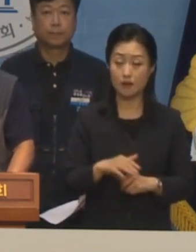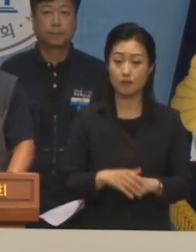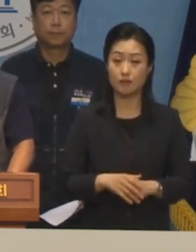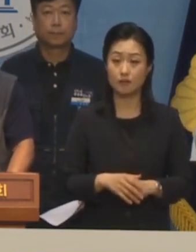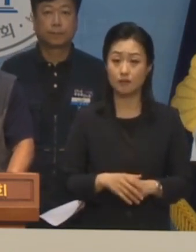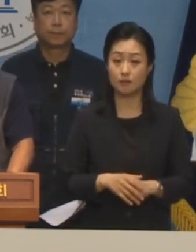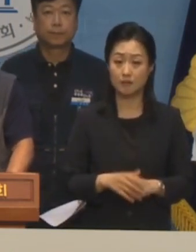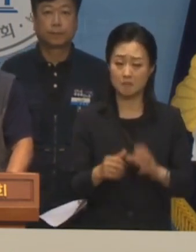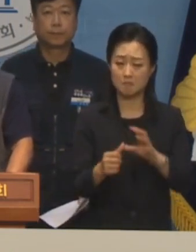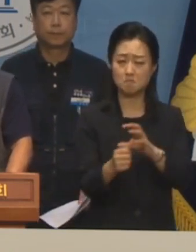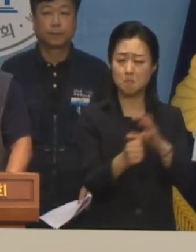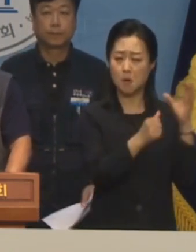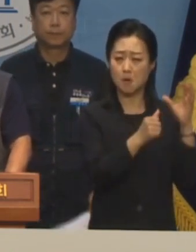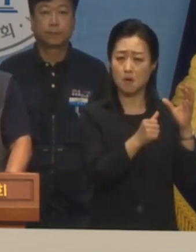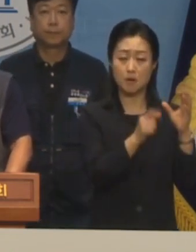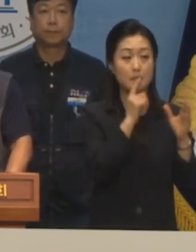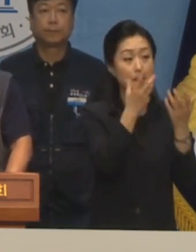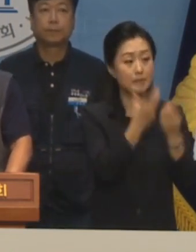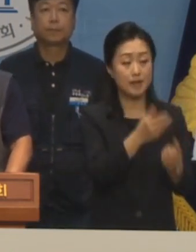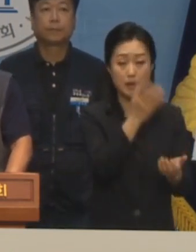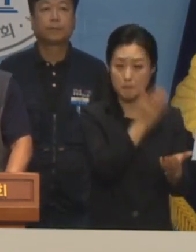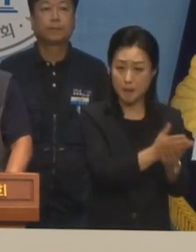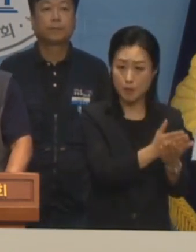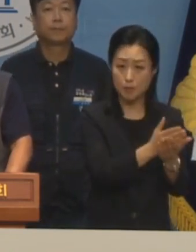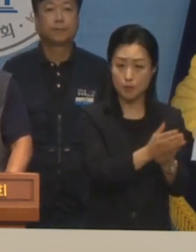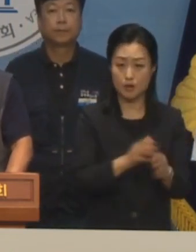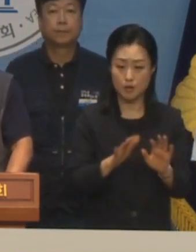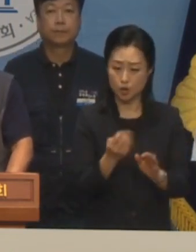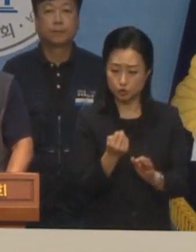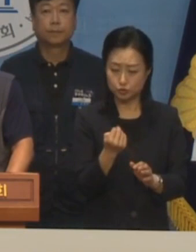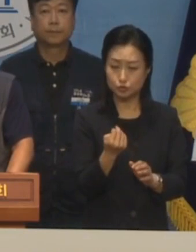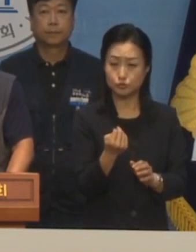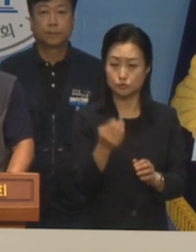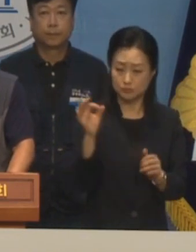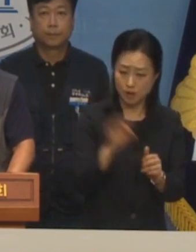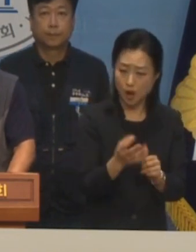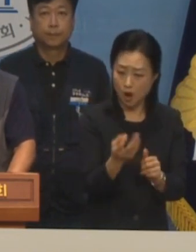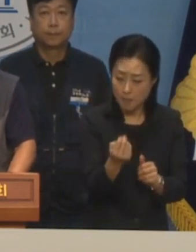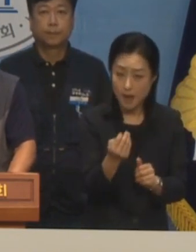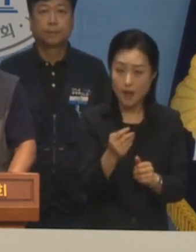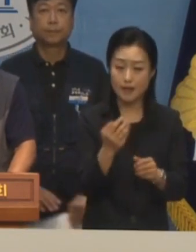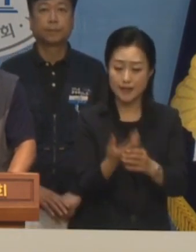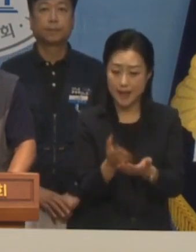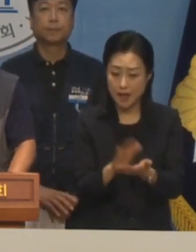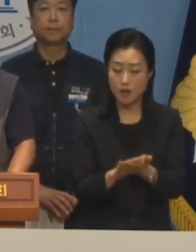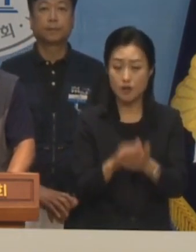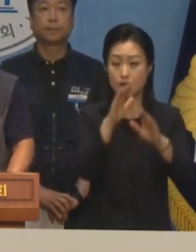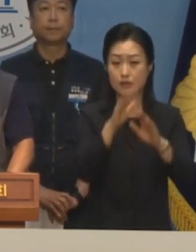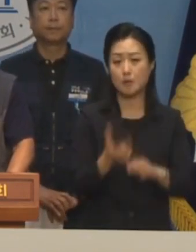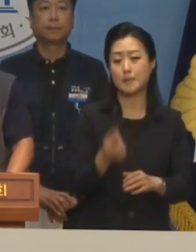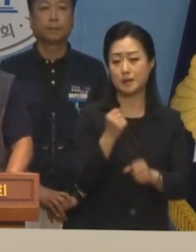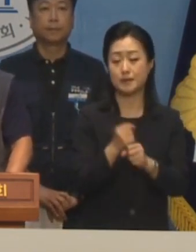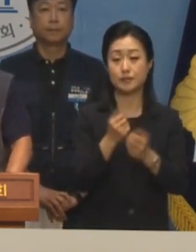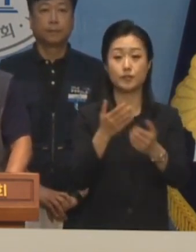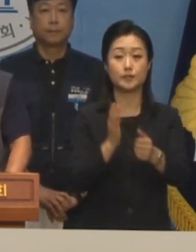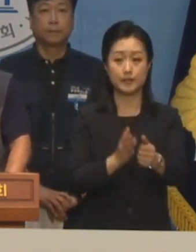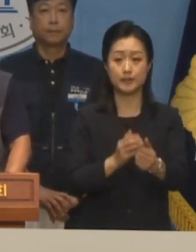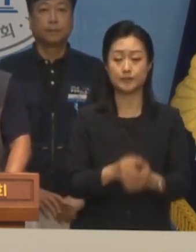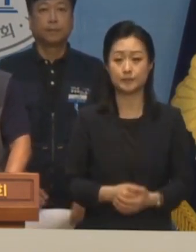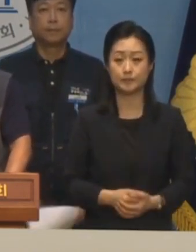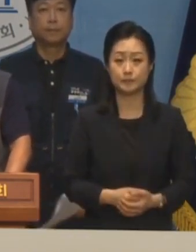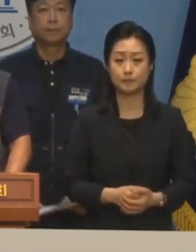보도처럼 휘두르며 핑계만 대지 말고 모수개혁이든 구조개혁이든 구체적인 안을 조속히 제출하길